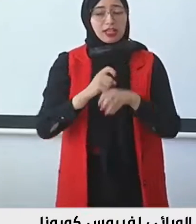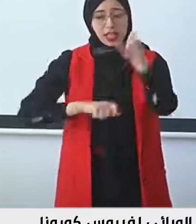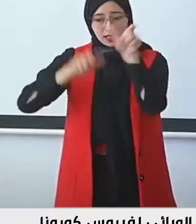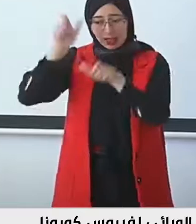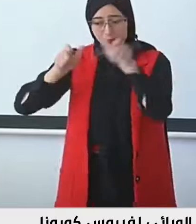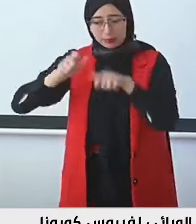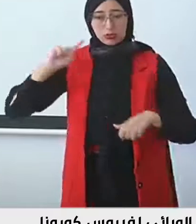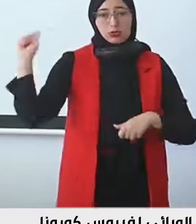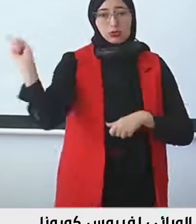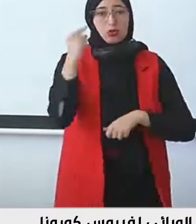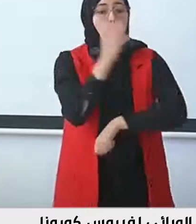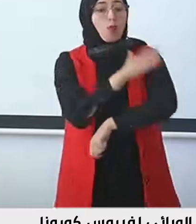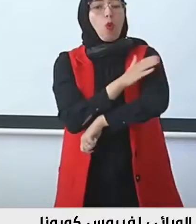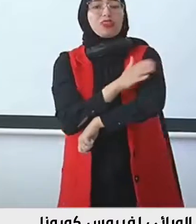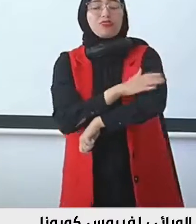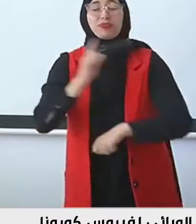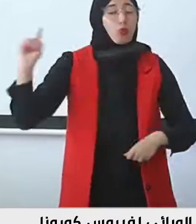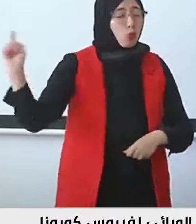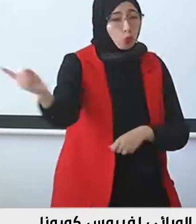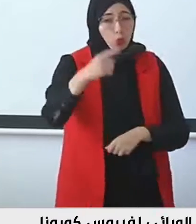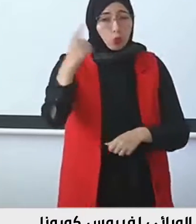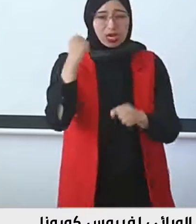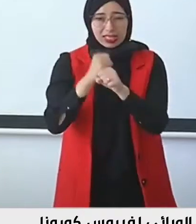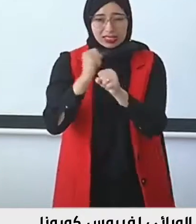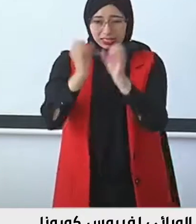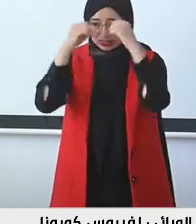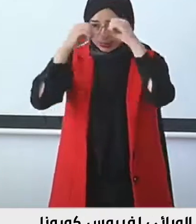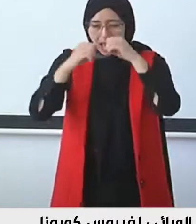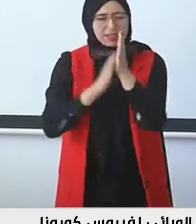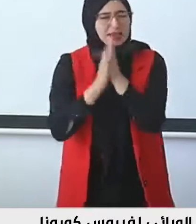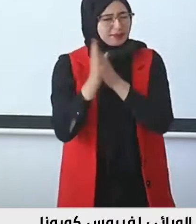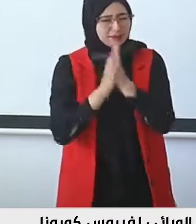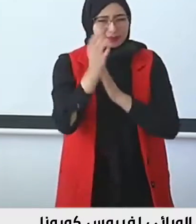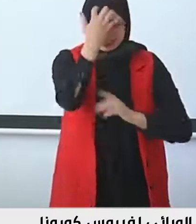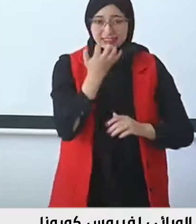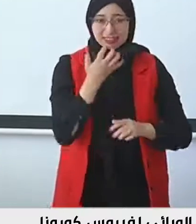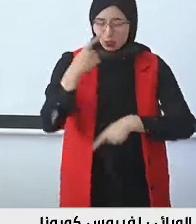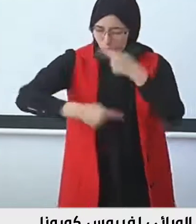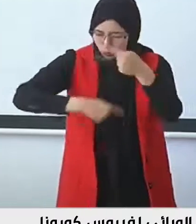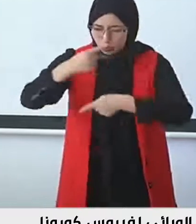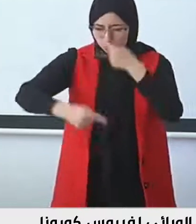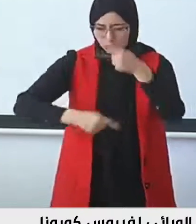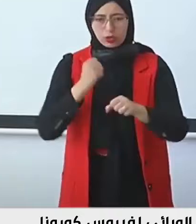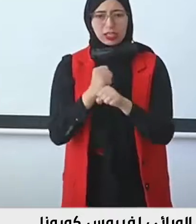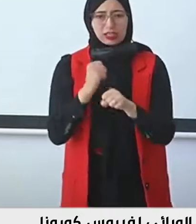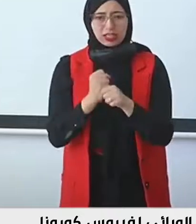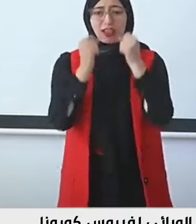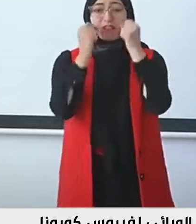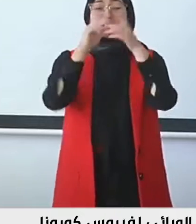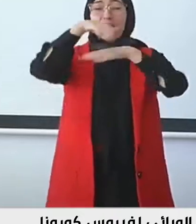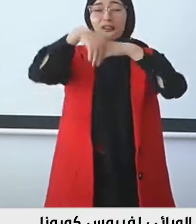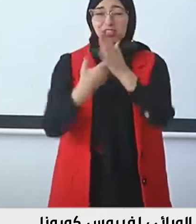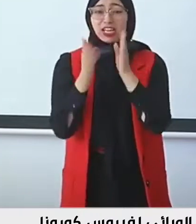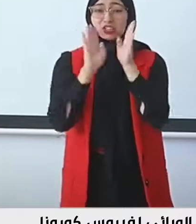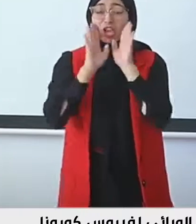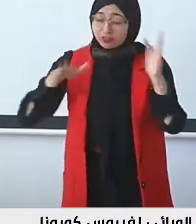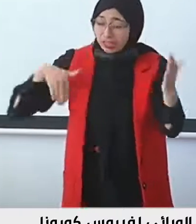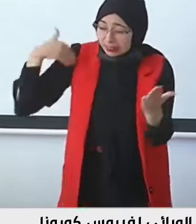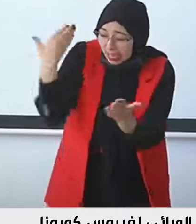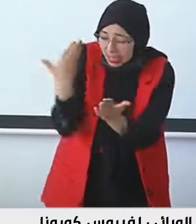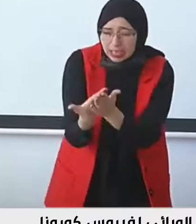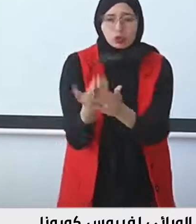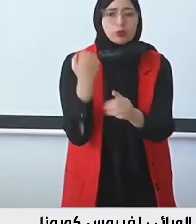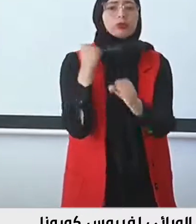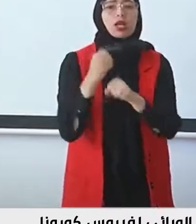وكل العاملين في الميدان على التفاني نتاعهم والعمل المستمر ليل نهار من شهر جانفي الى حد